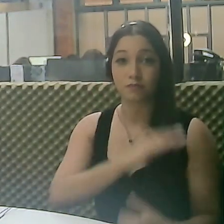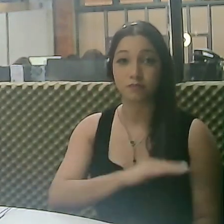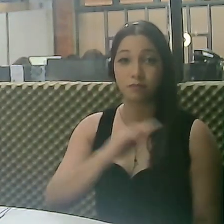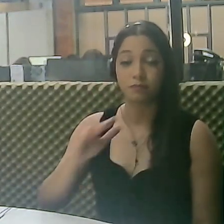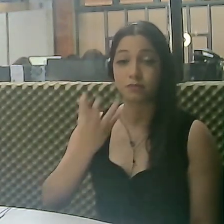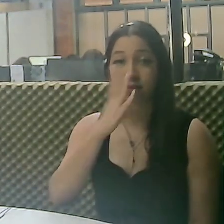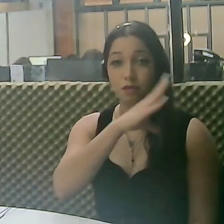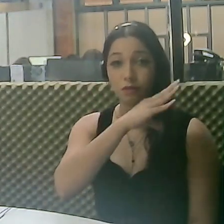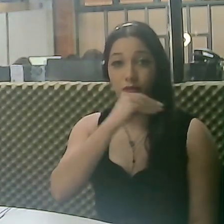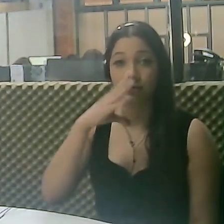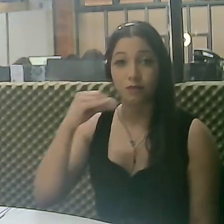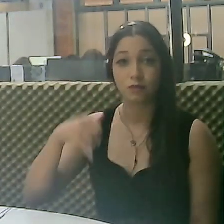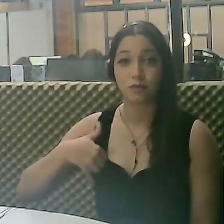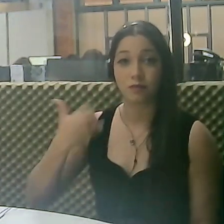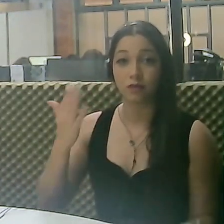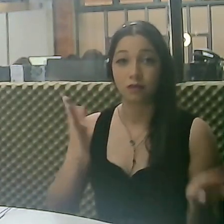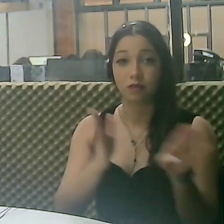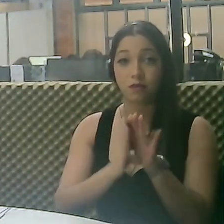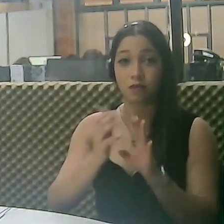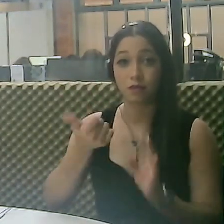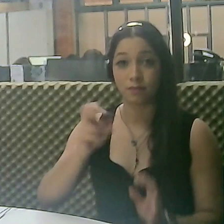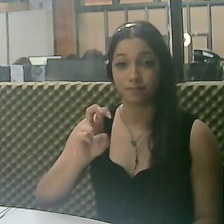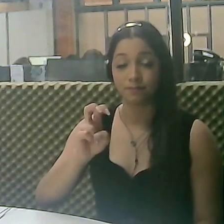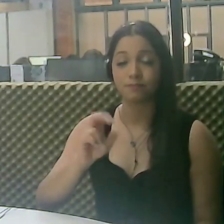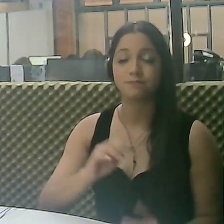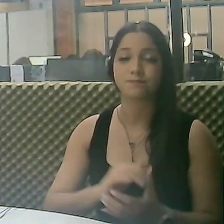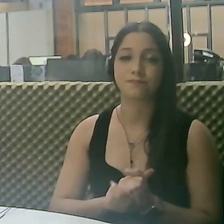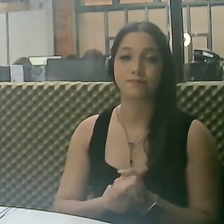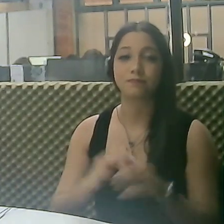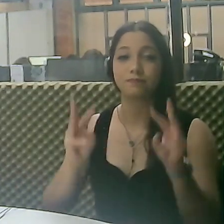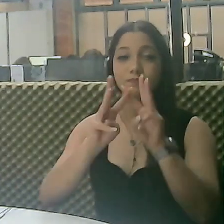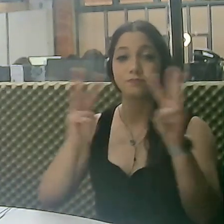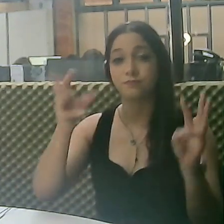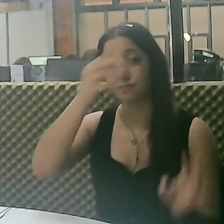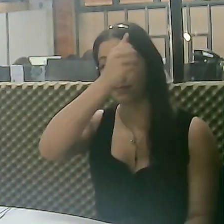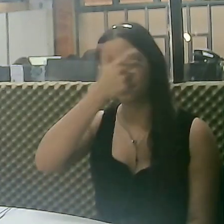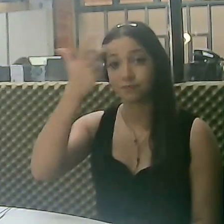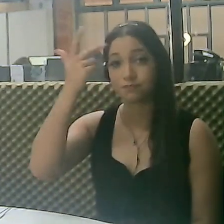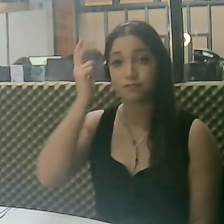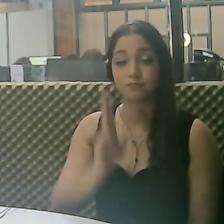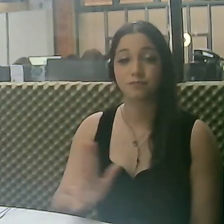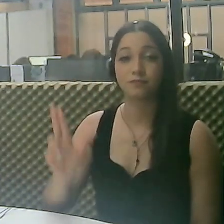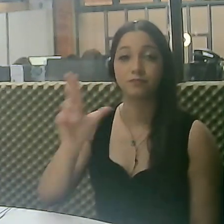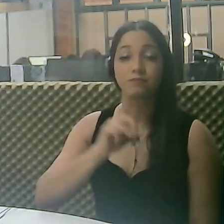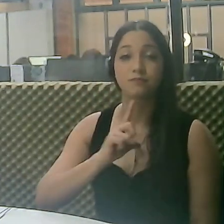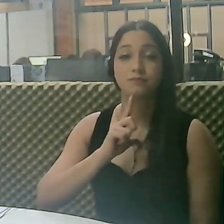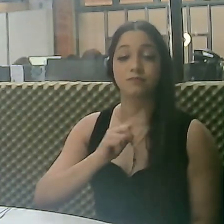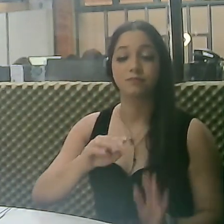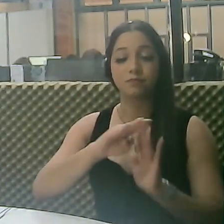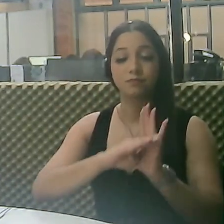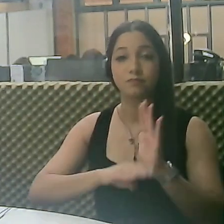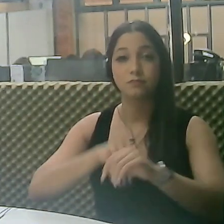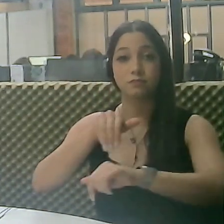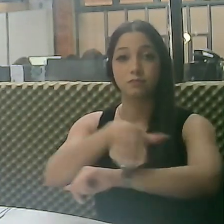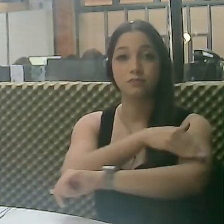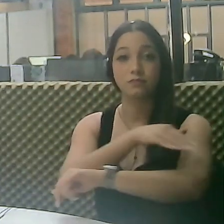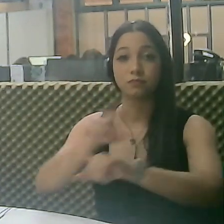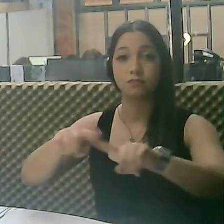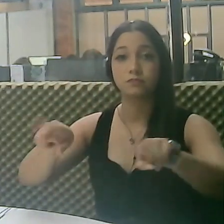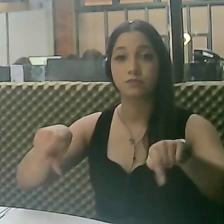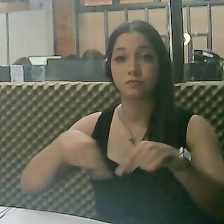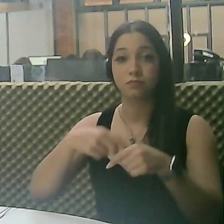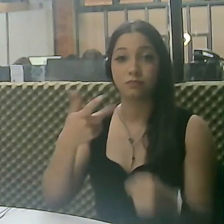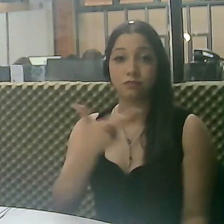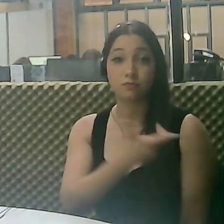e adolescentes de até 15 anos de idade. No portal da Prefeitura de Uberlândia, você encontra os endereços das salas de